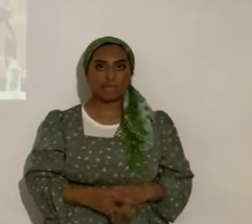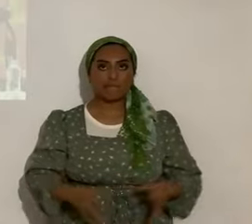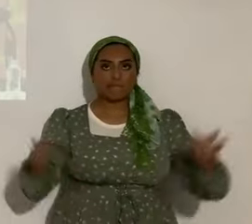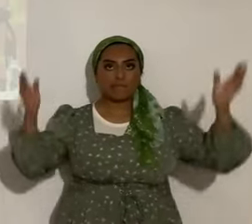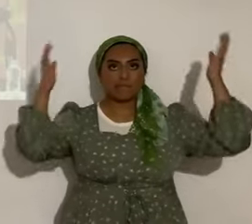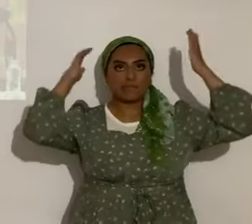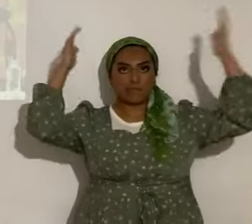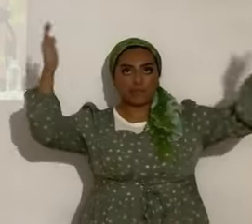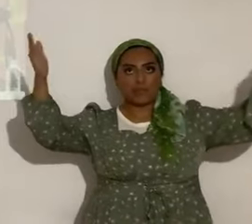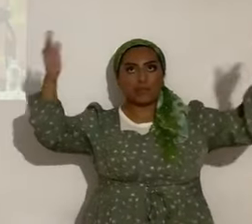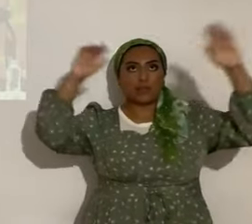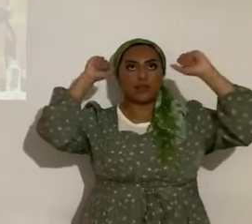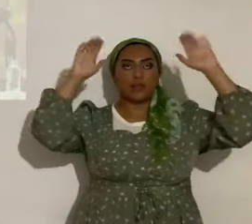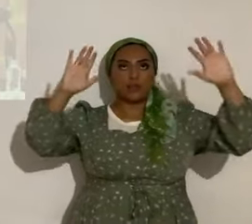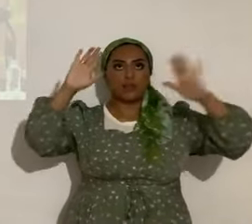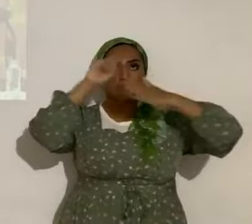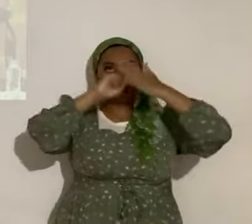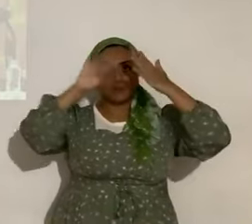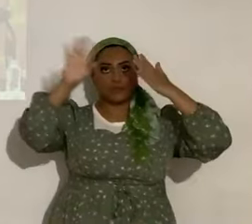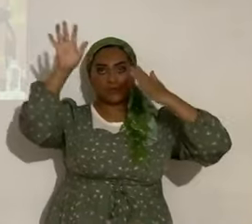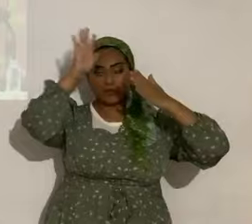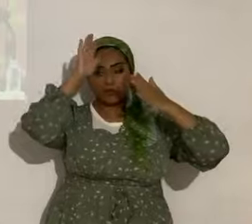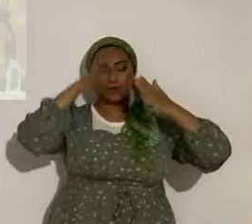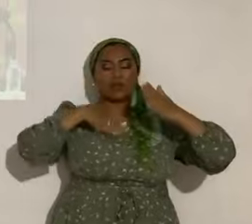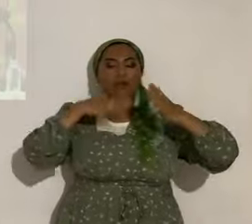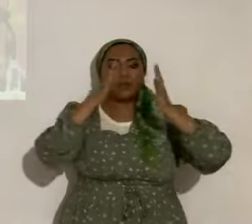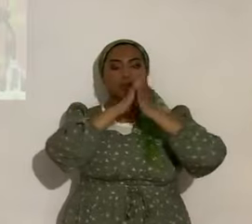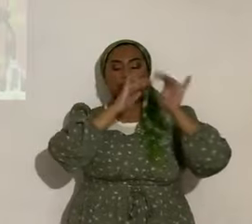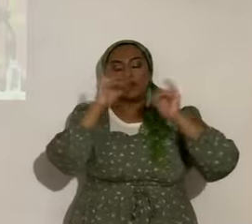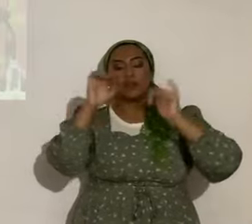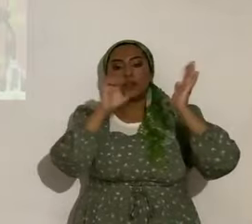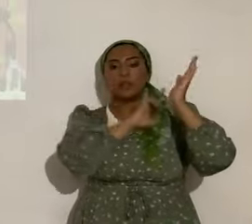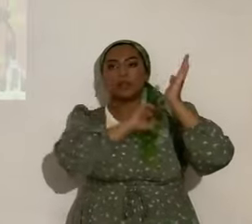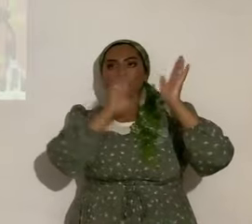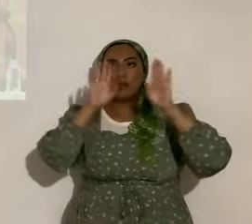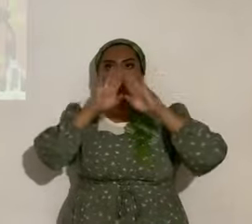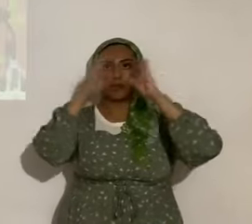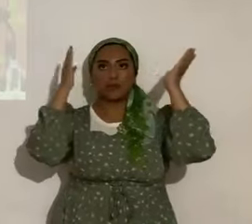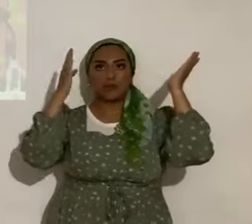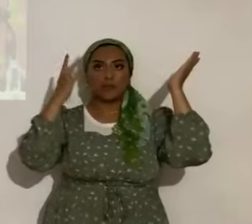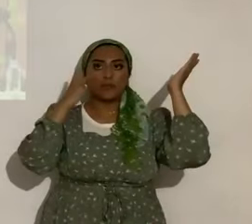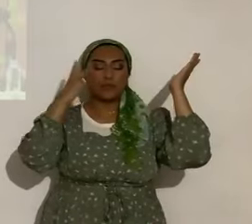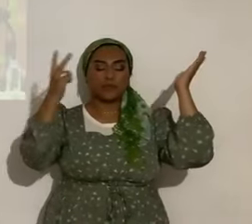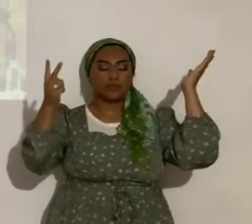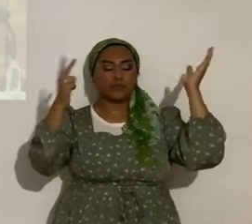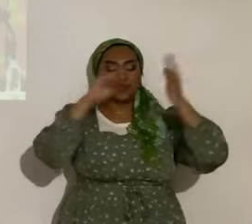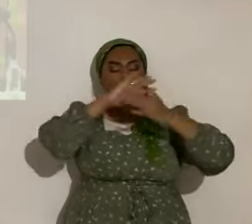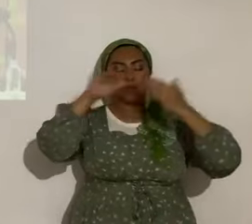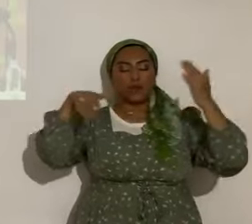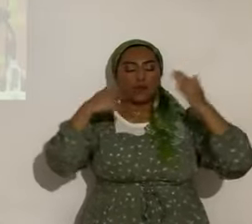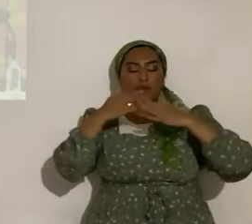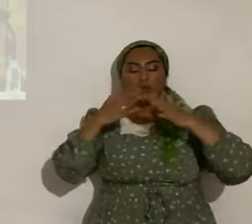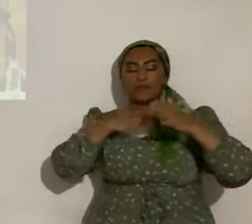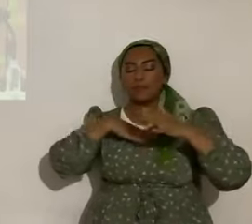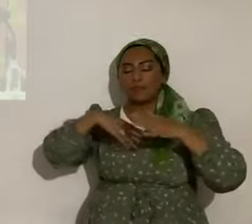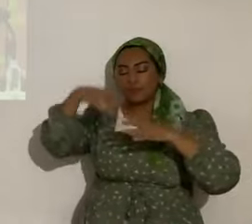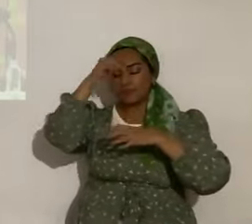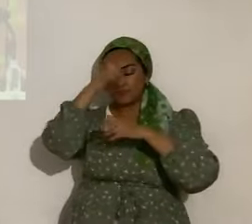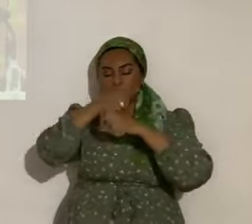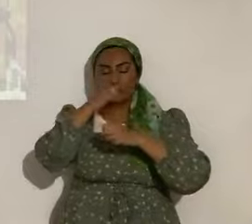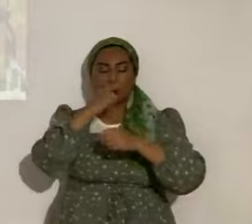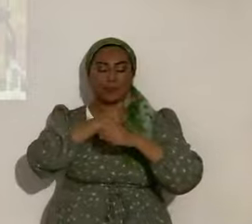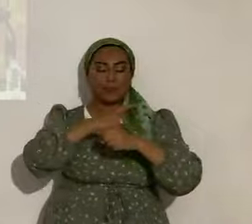eterno, Abba, yo oro con humildad como Eliseo, Elisha, que tú abras los ojos de todos mis hermanos, que